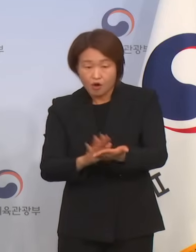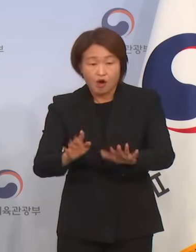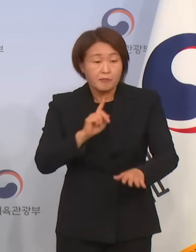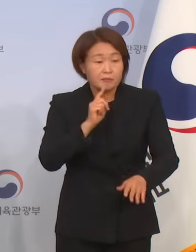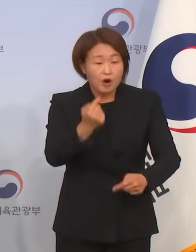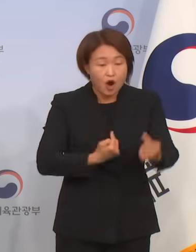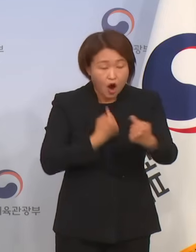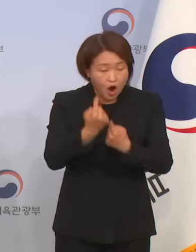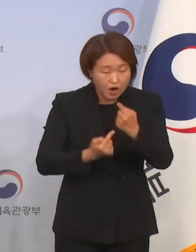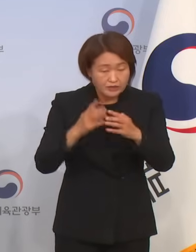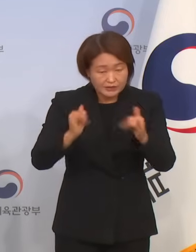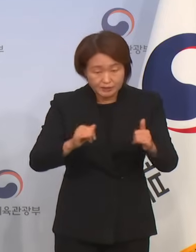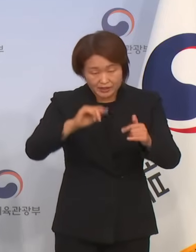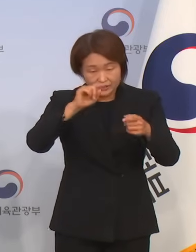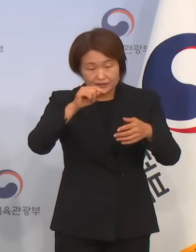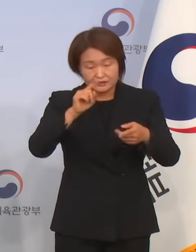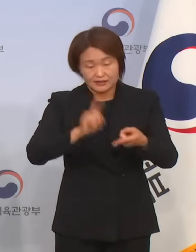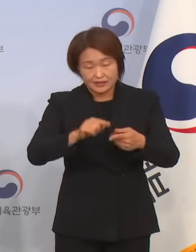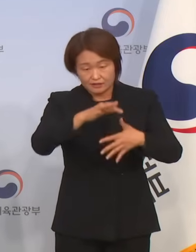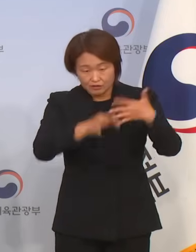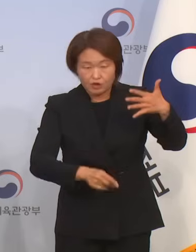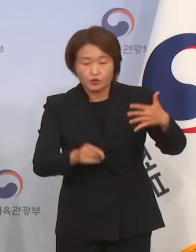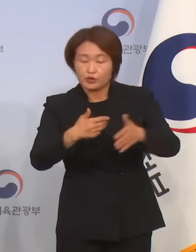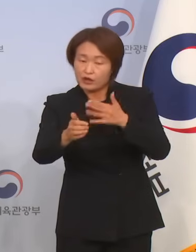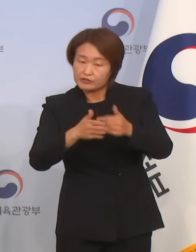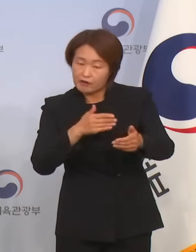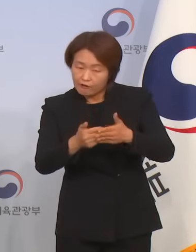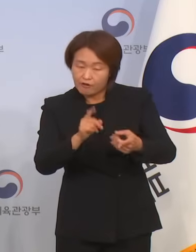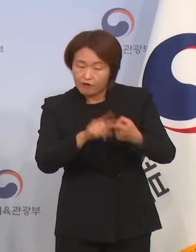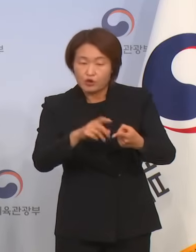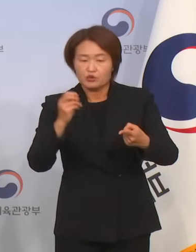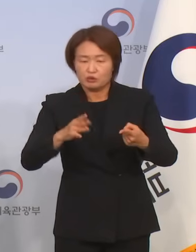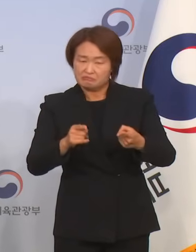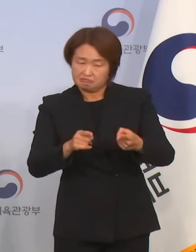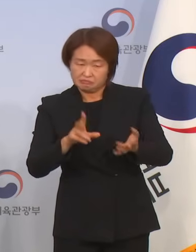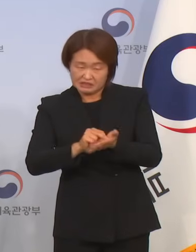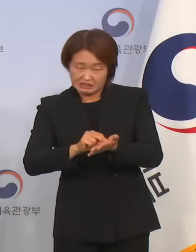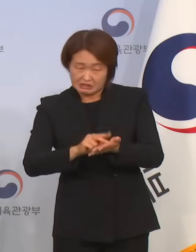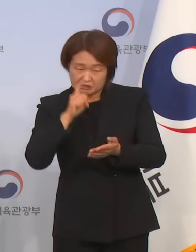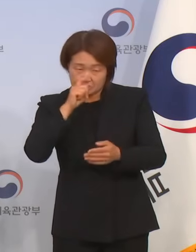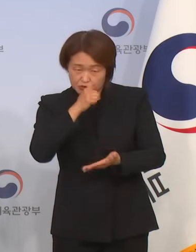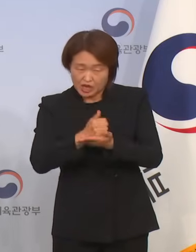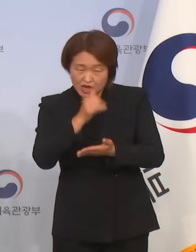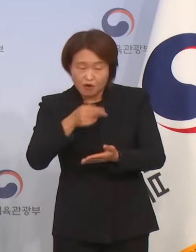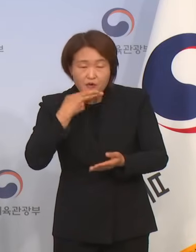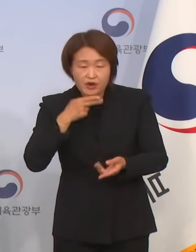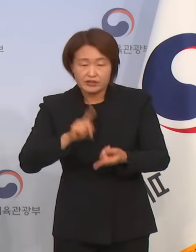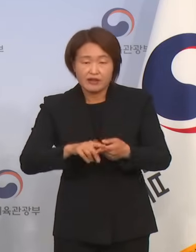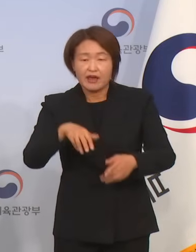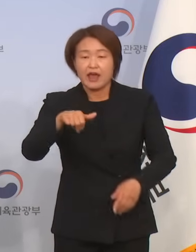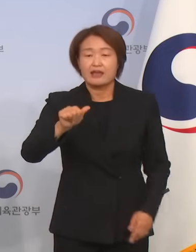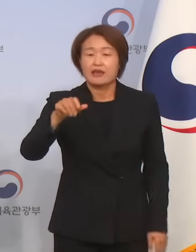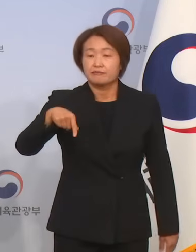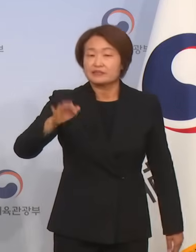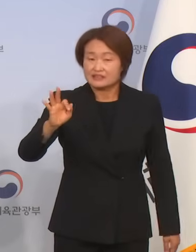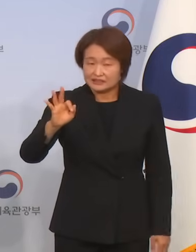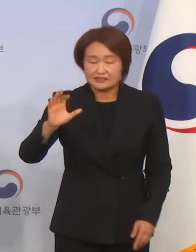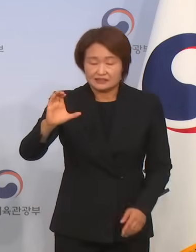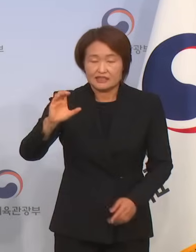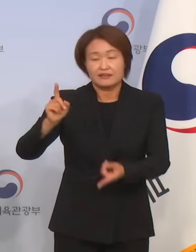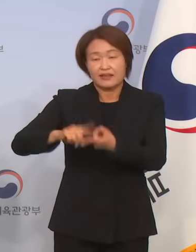수강신청 기본 요건 중 지도자 경력 조건과 결격 사유 결정 방식을 AFC 규정을